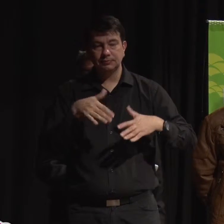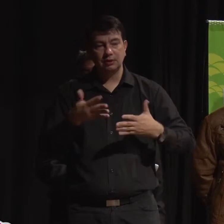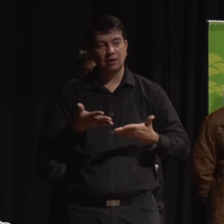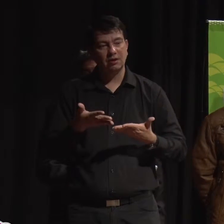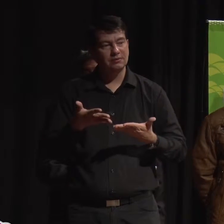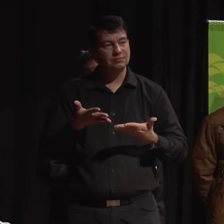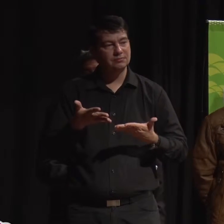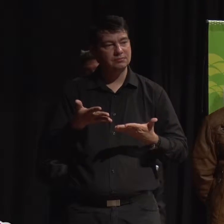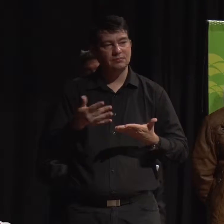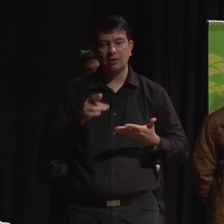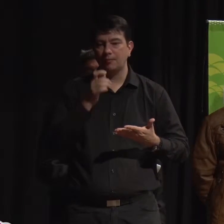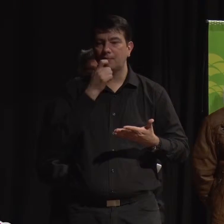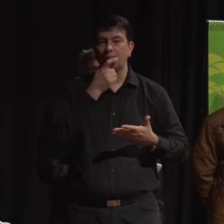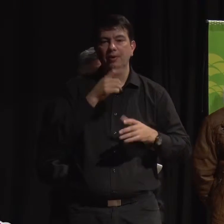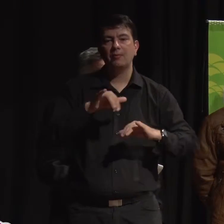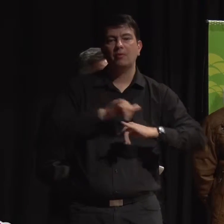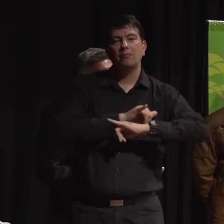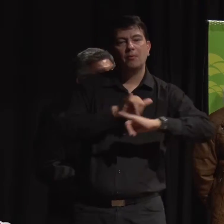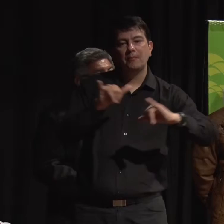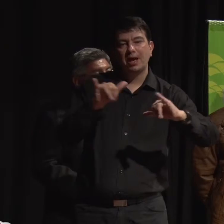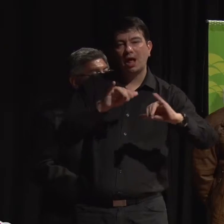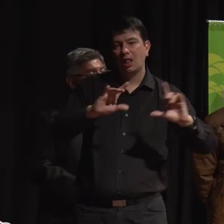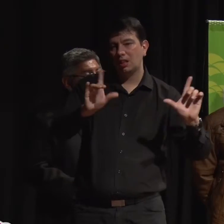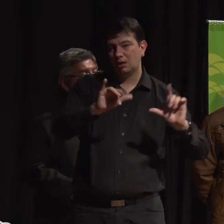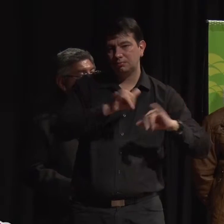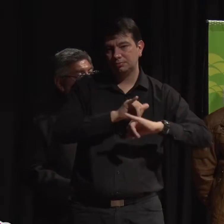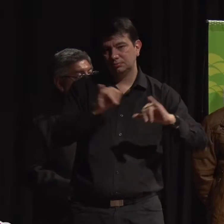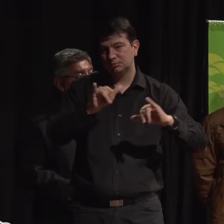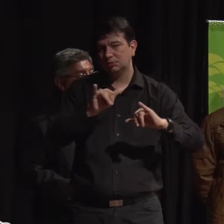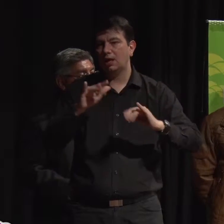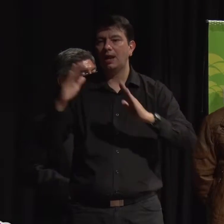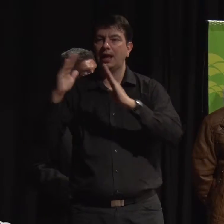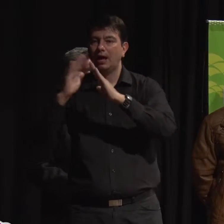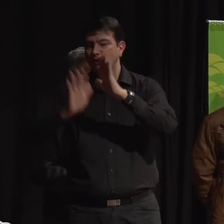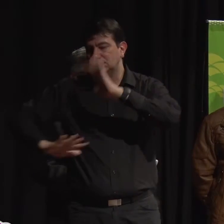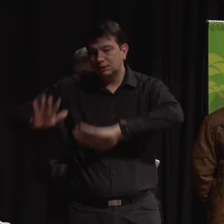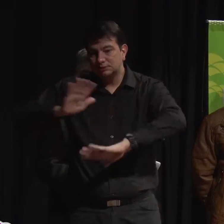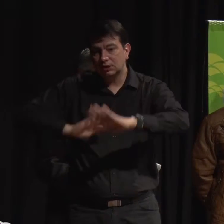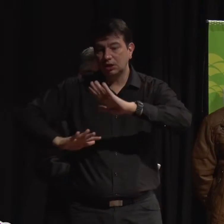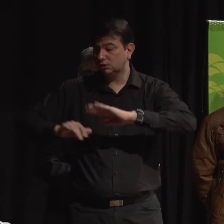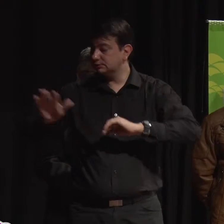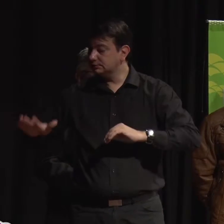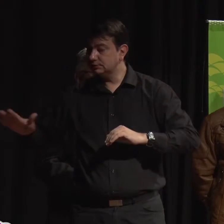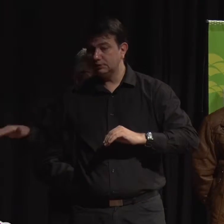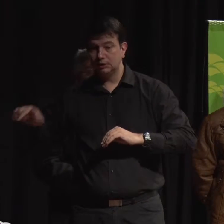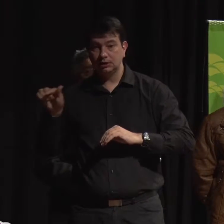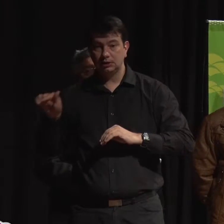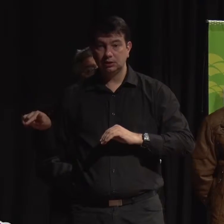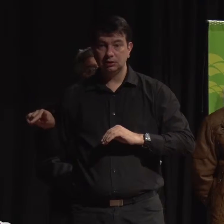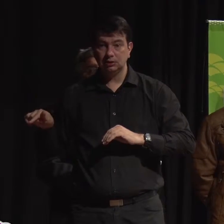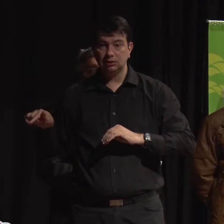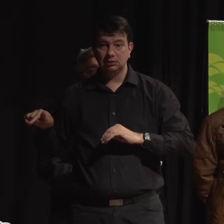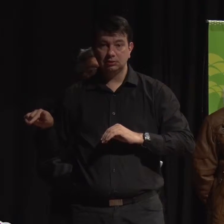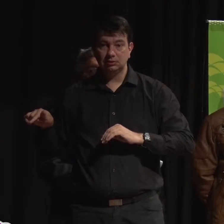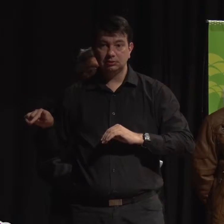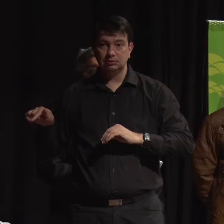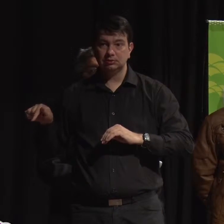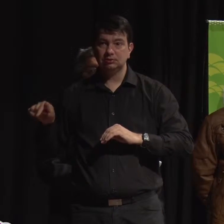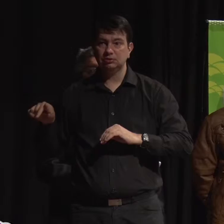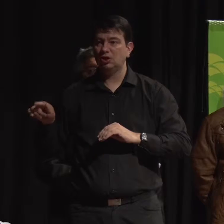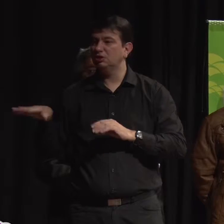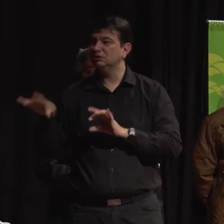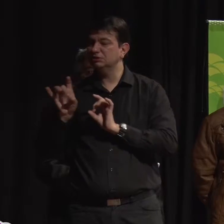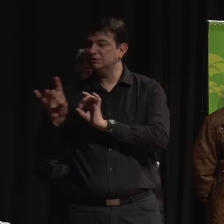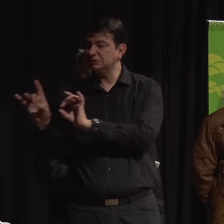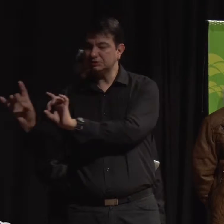los chicos que por ejemplo en las propagandas de del aseo del hogar los chicos los niños son los los que vienen los que traen las